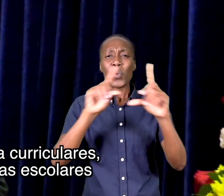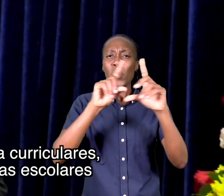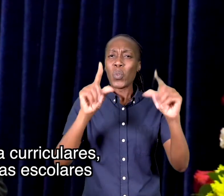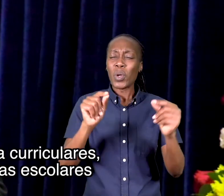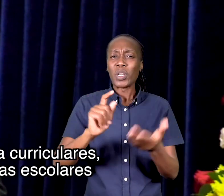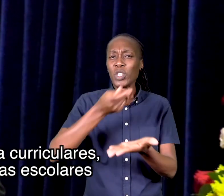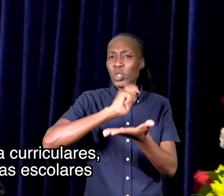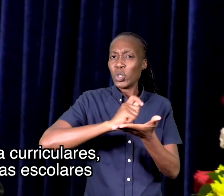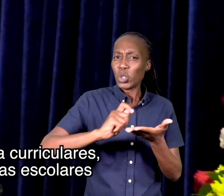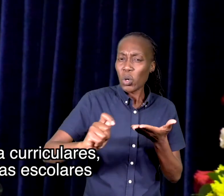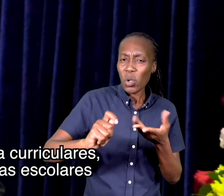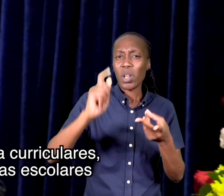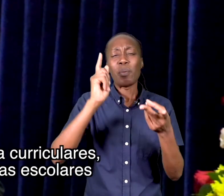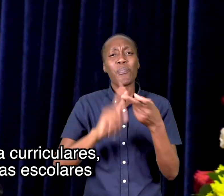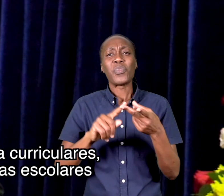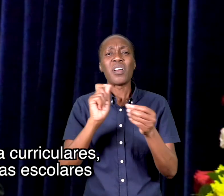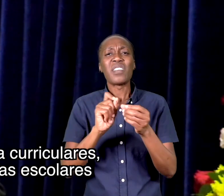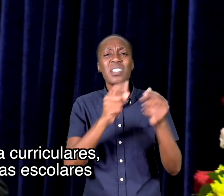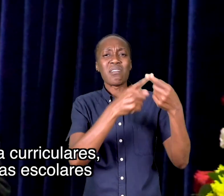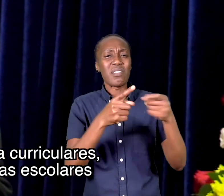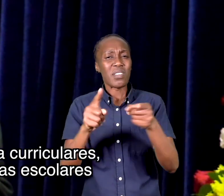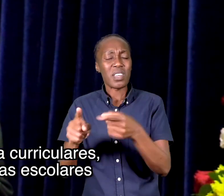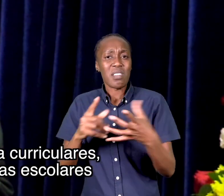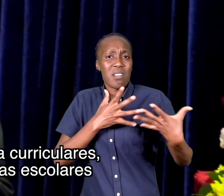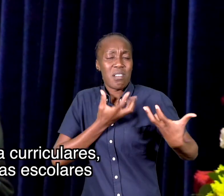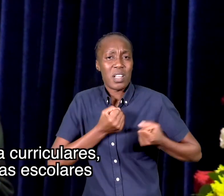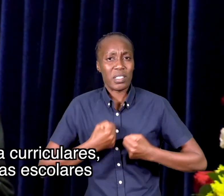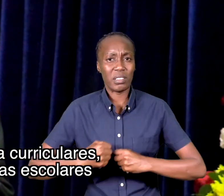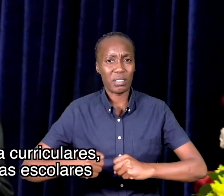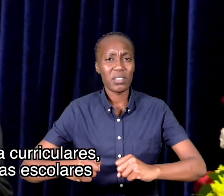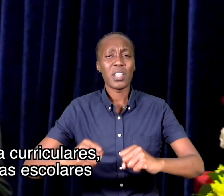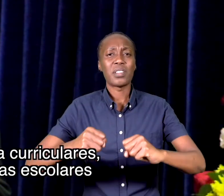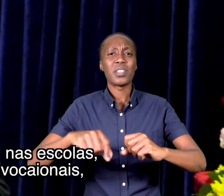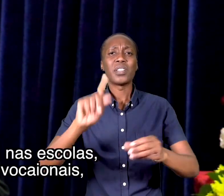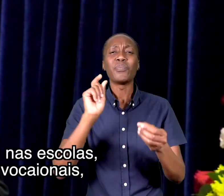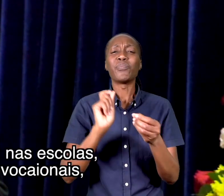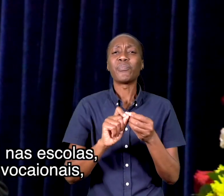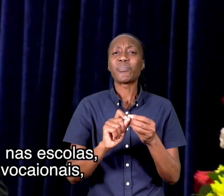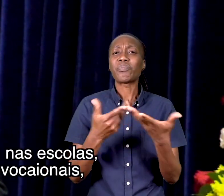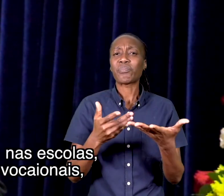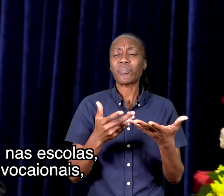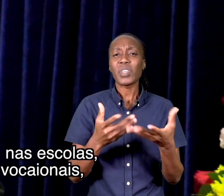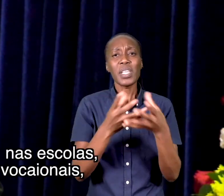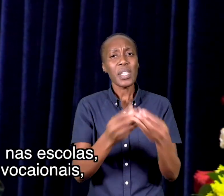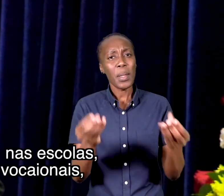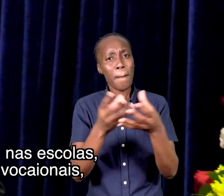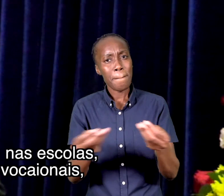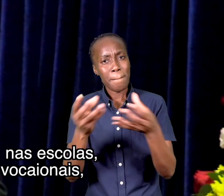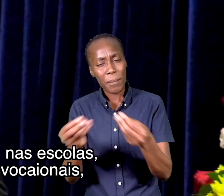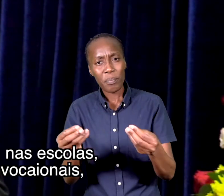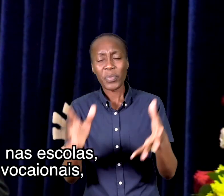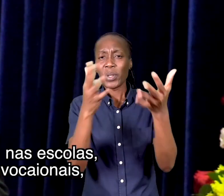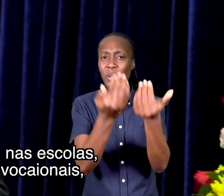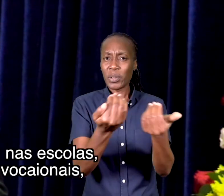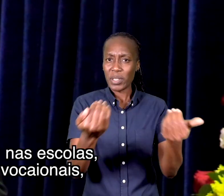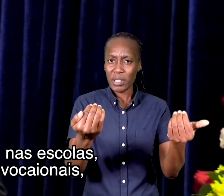a atividades extracurriculares como a criação de hortas escolares e cantins ecológicos nas escolas,